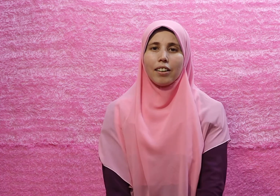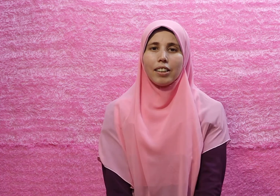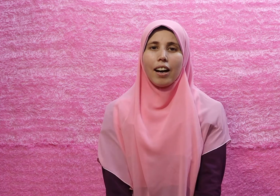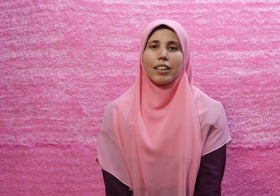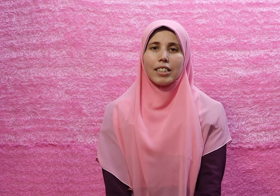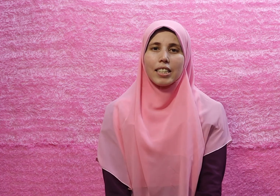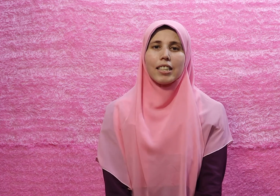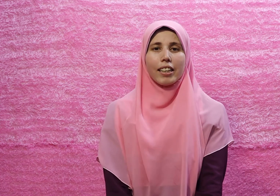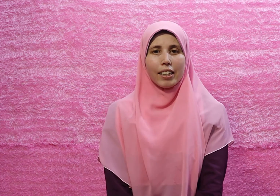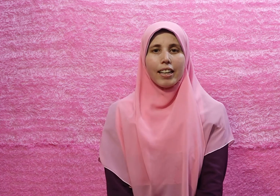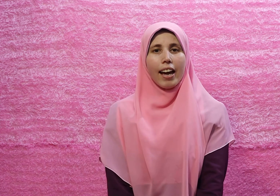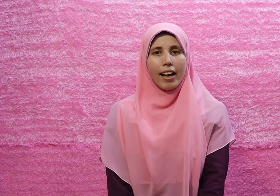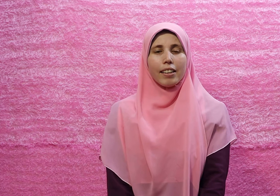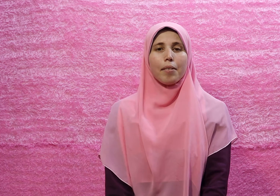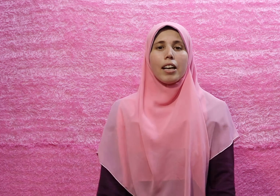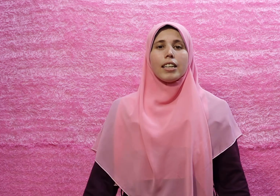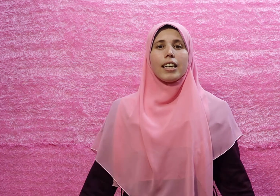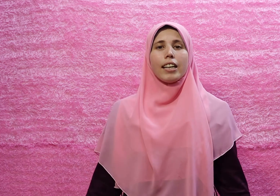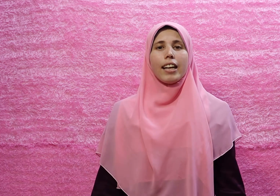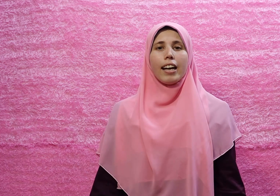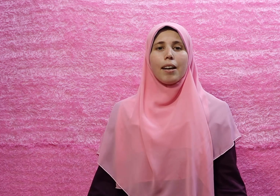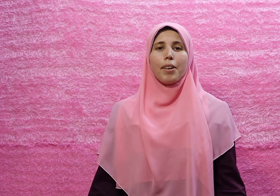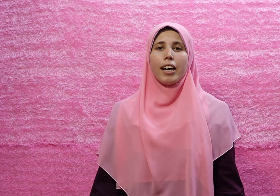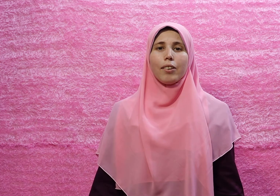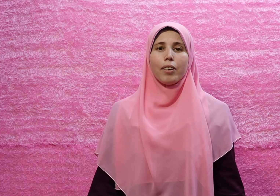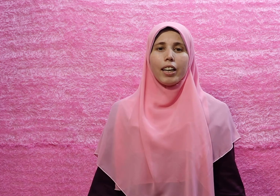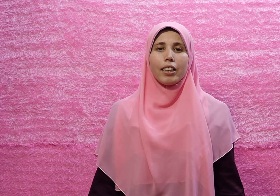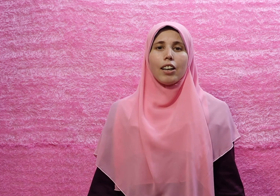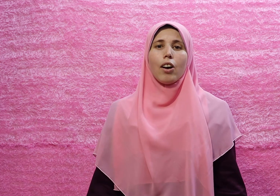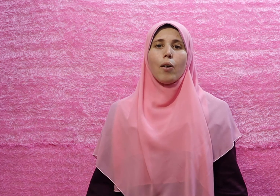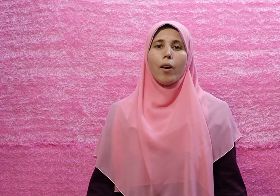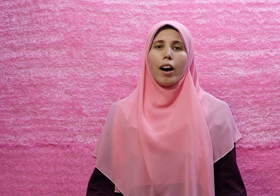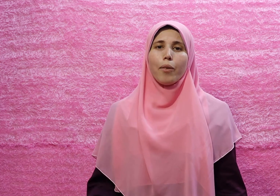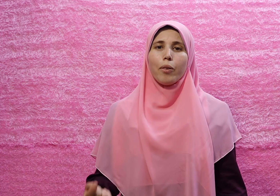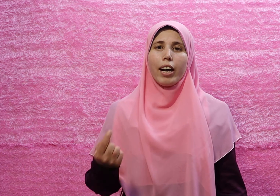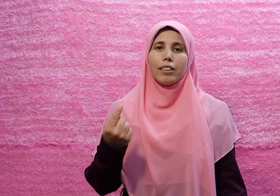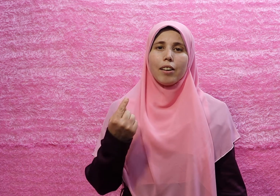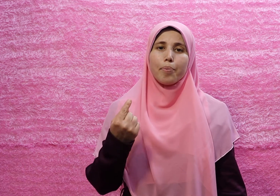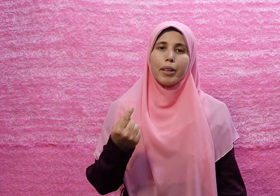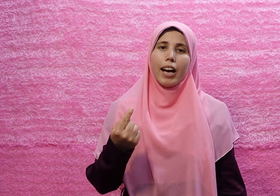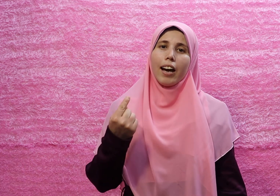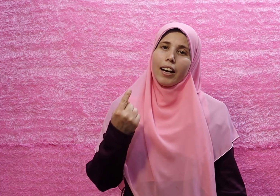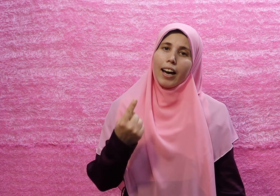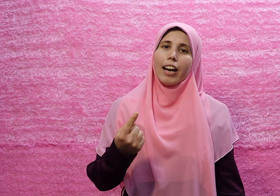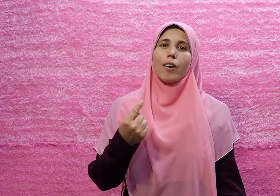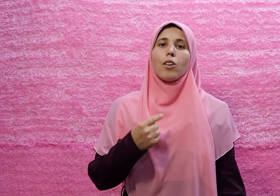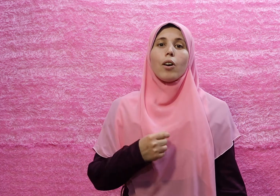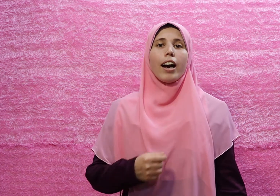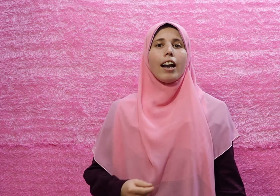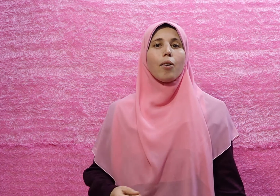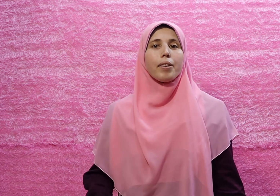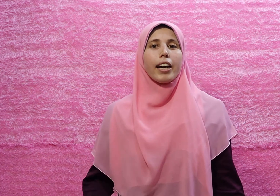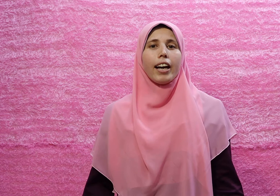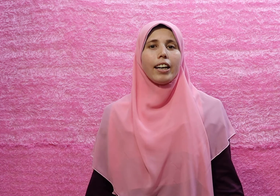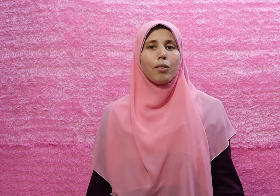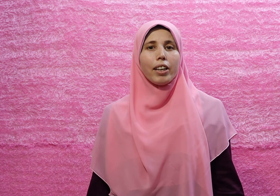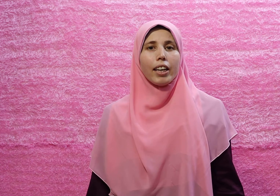النهارده قصة سيدنا آدم. سيدنا آدم يا حلوين هو أول واحد ربنا خلقه. خلقه من ايه يا